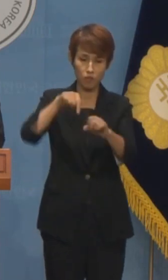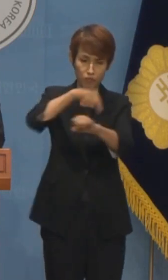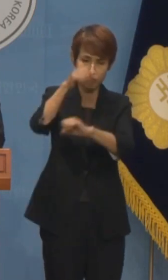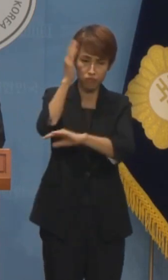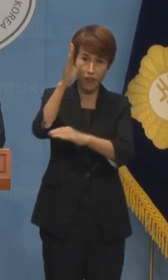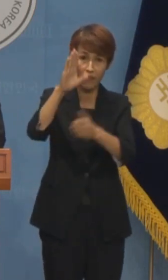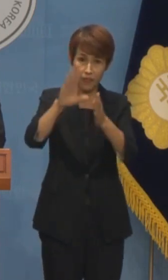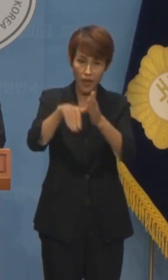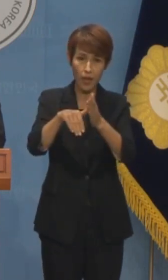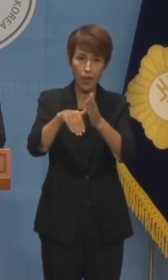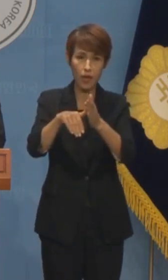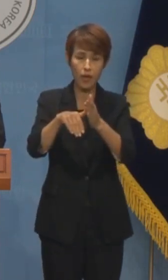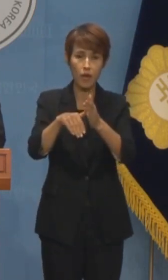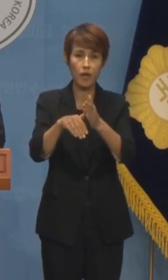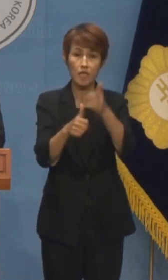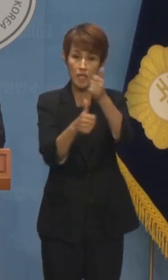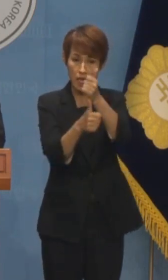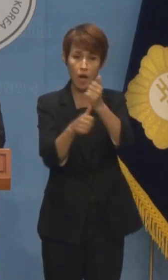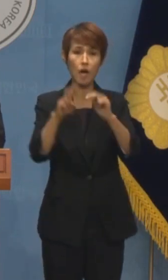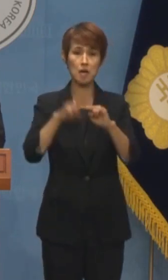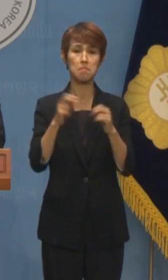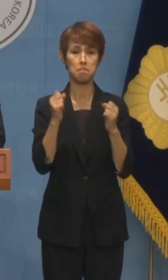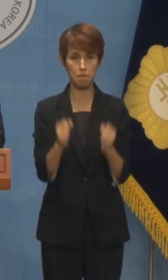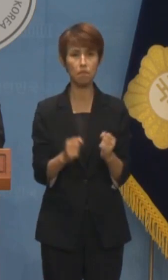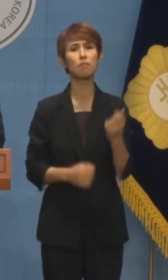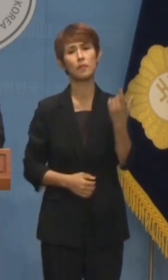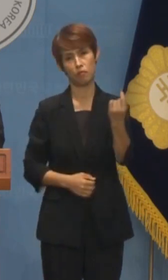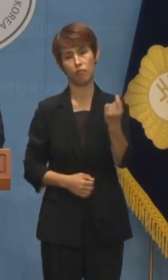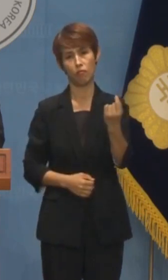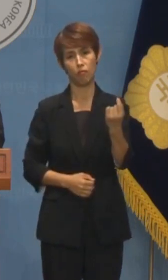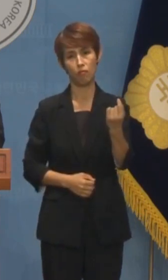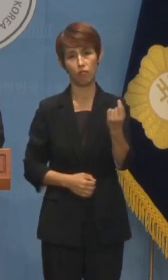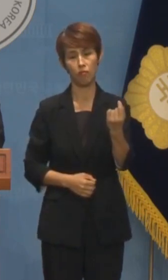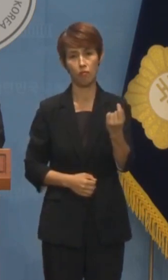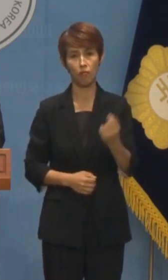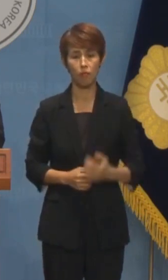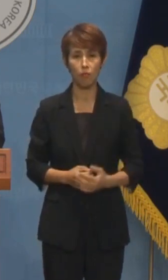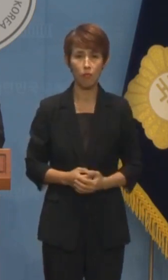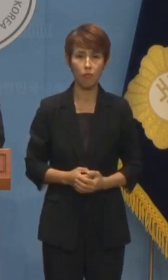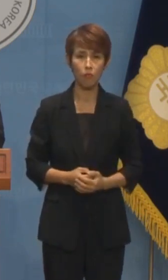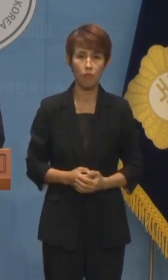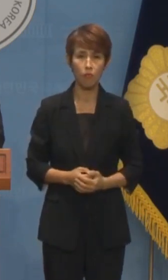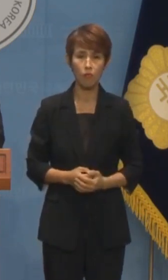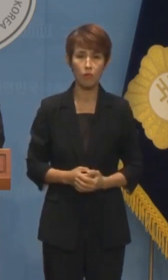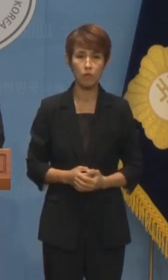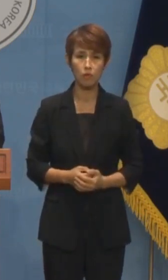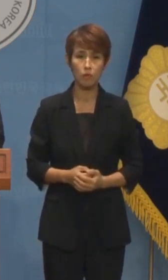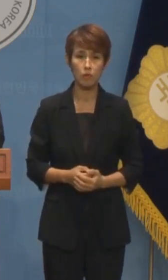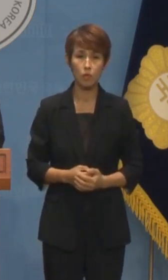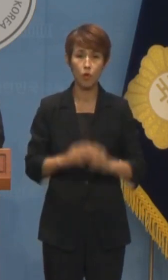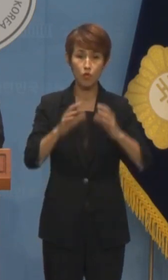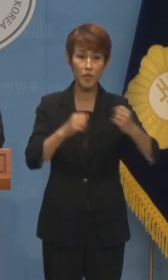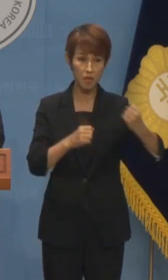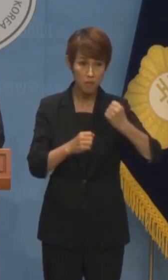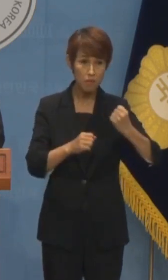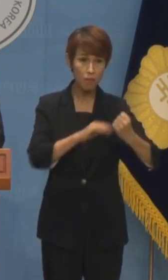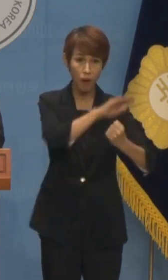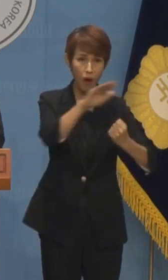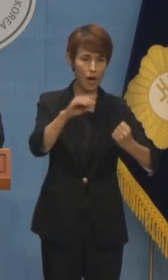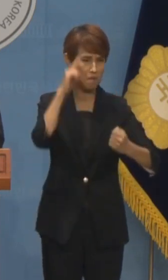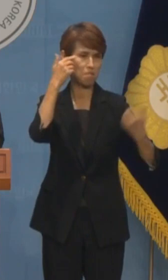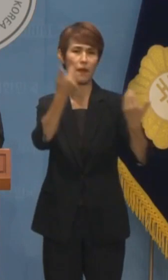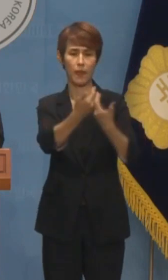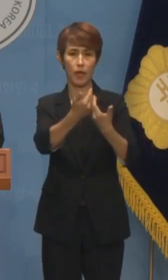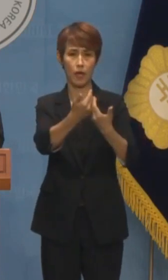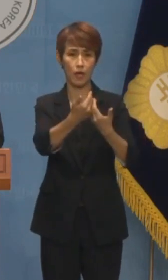때는 정상적으로 의장석을 지켰습니다. 해당 안건도 국민의힘 전원의